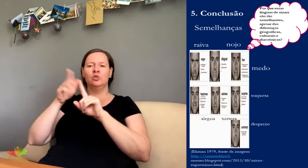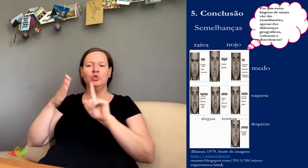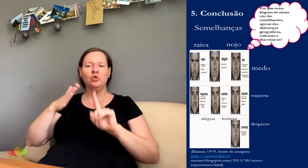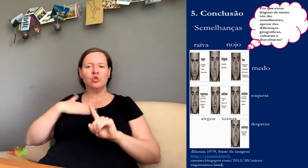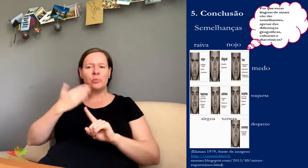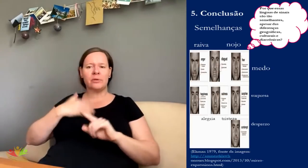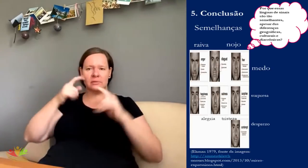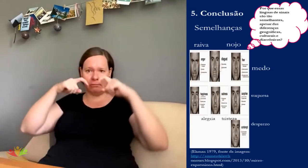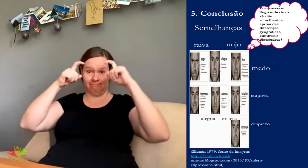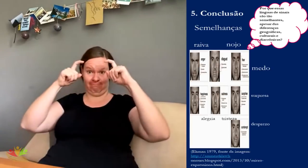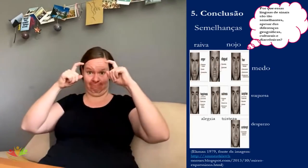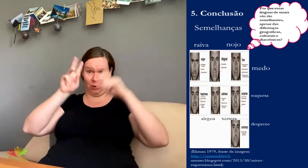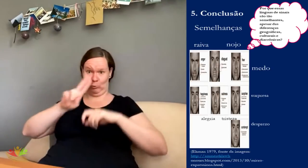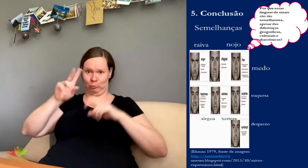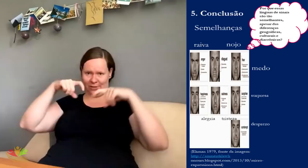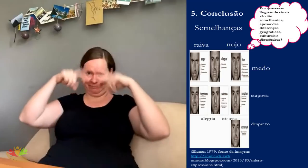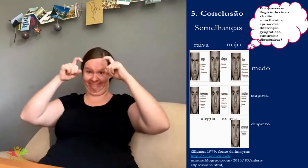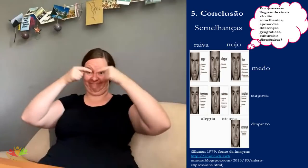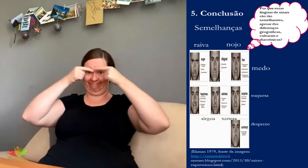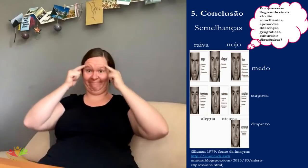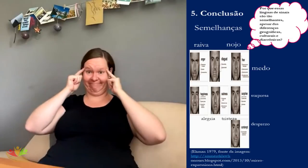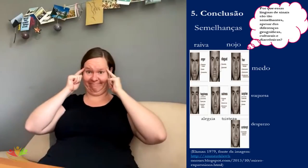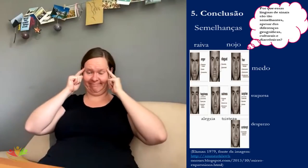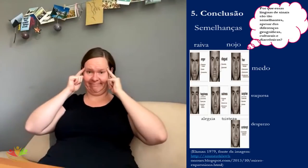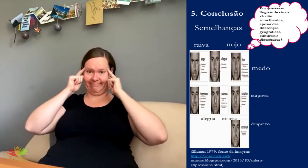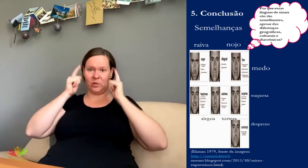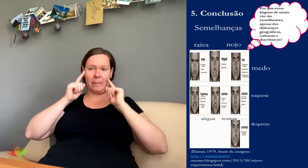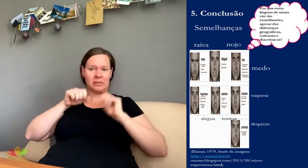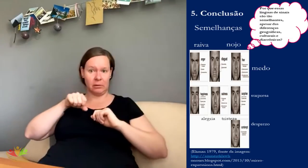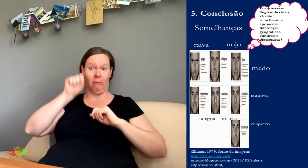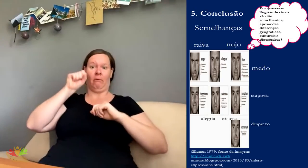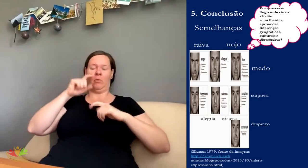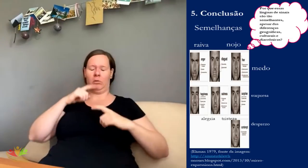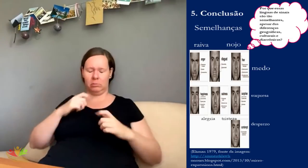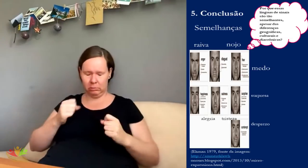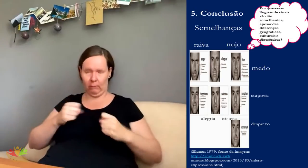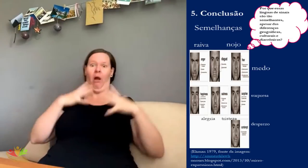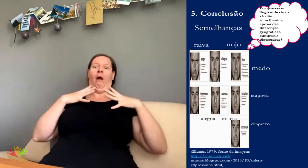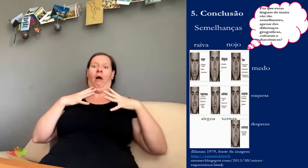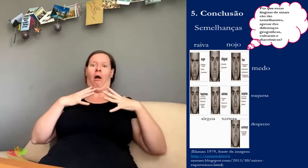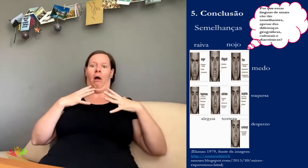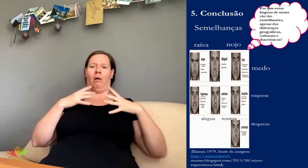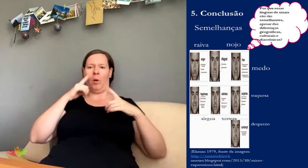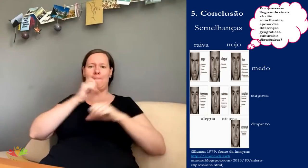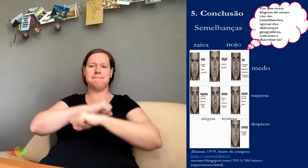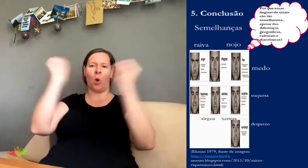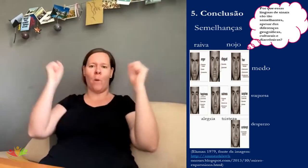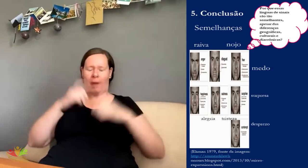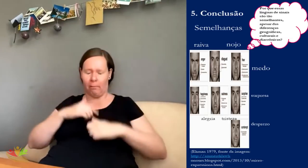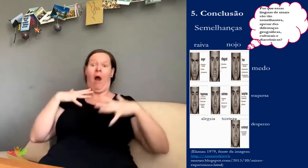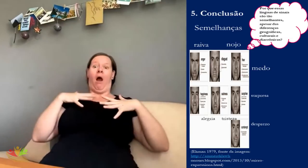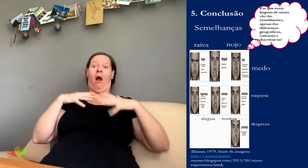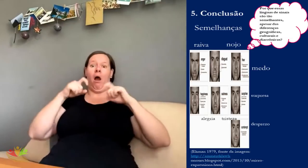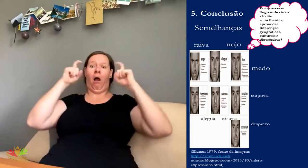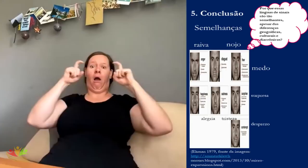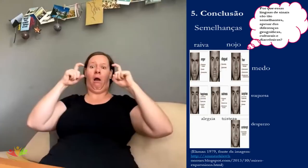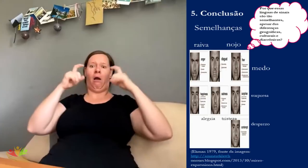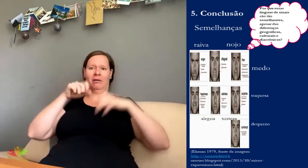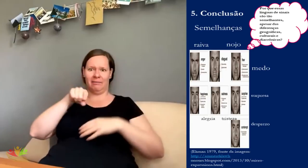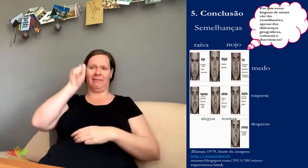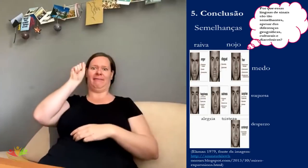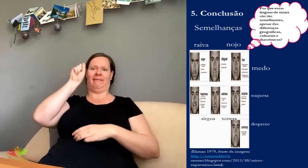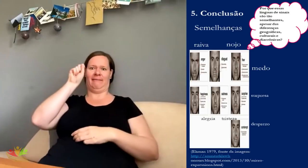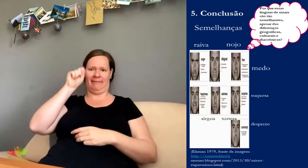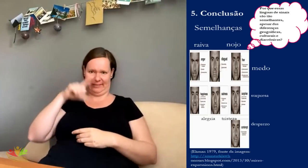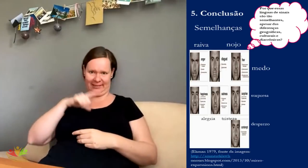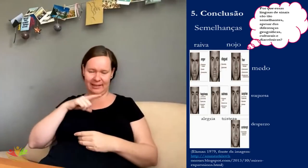Então eu fiquei muito interessado em olhar essa marca não manual de surpresa, porque ela é a que inclui o levantamento de